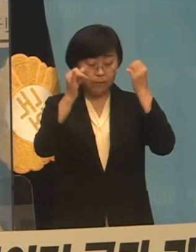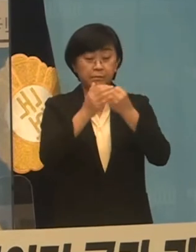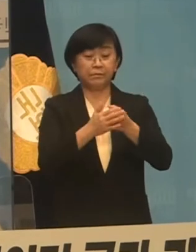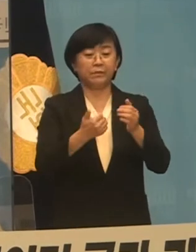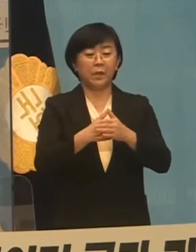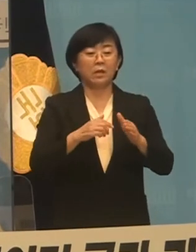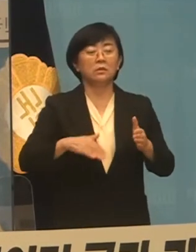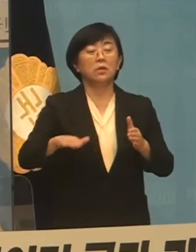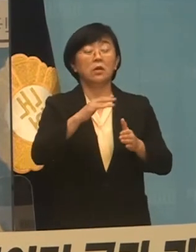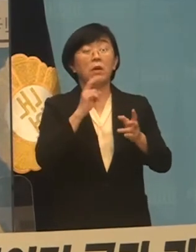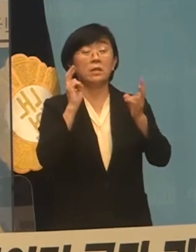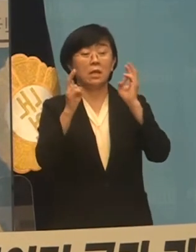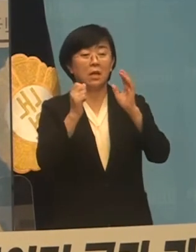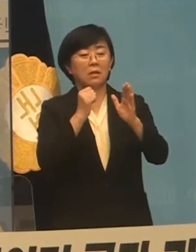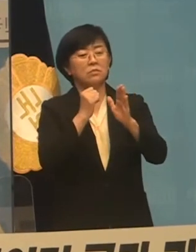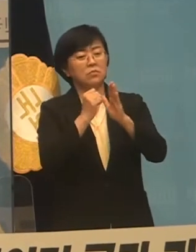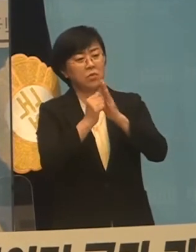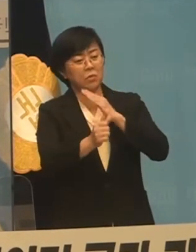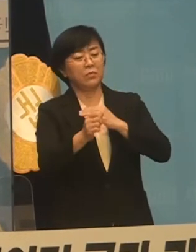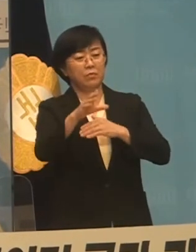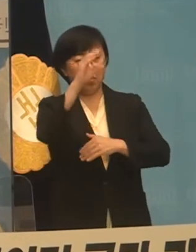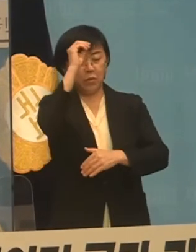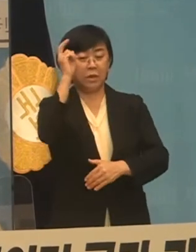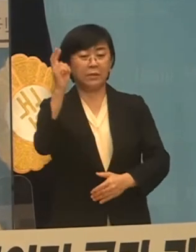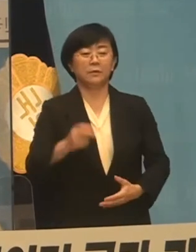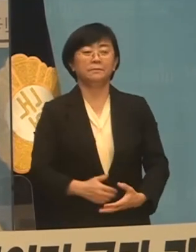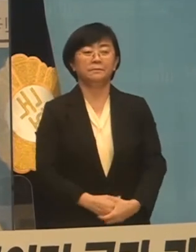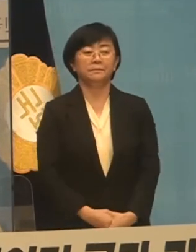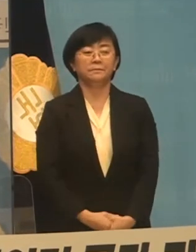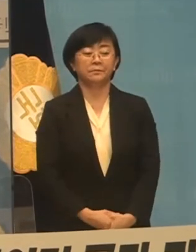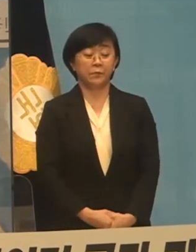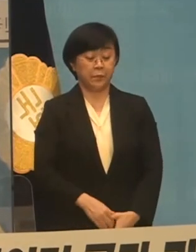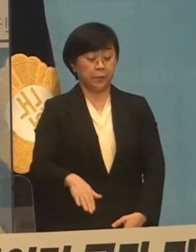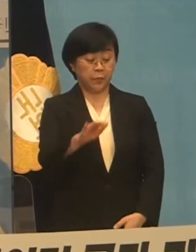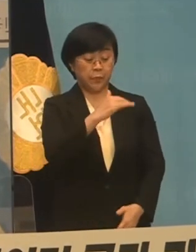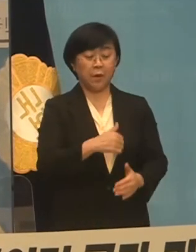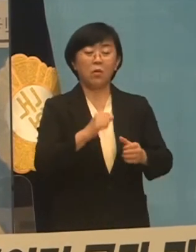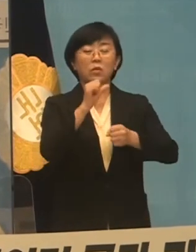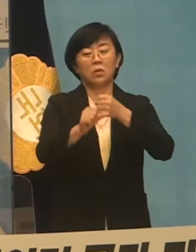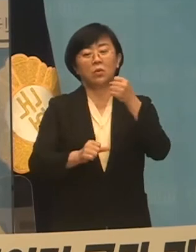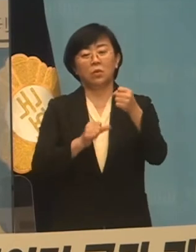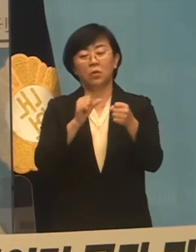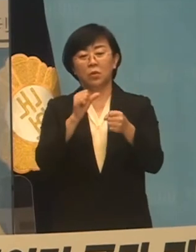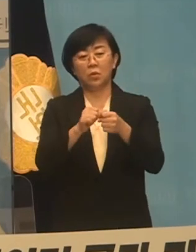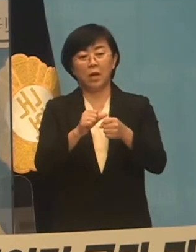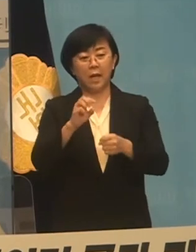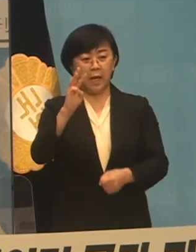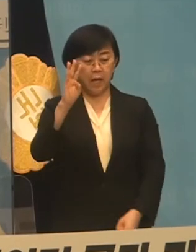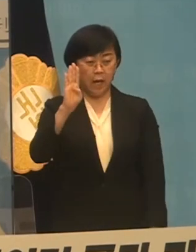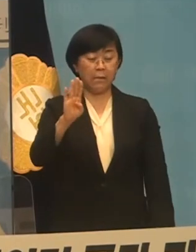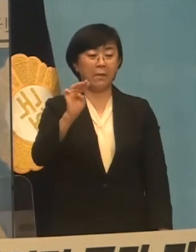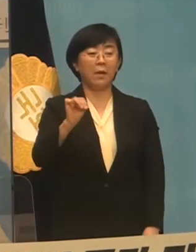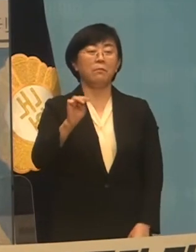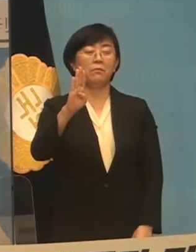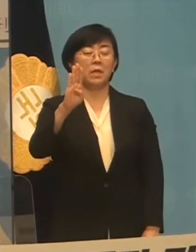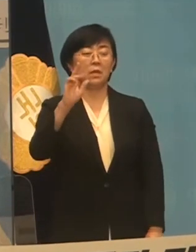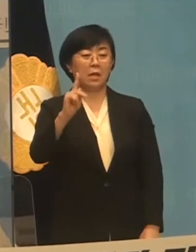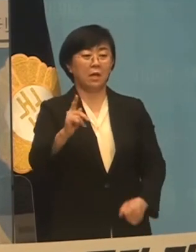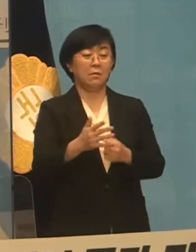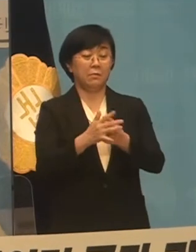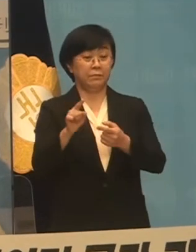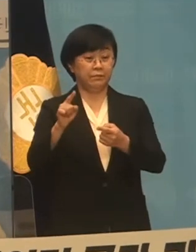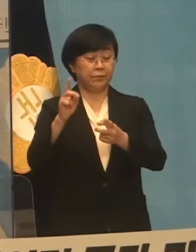두산공작기계가 그 대표적인 표본이 되리라고 생각을 합니다. 두산공작기계는 지난 5년 동안 MBK 파트너스로